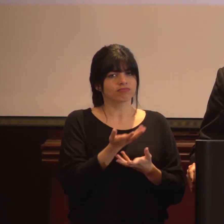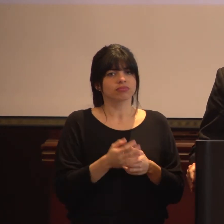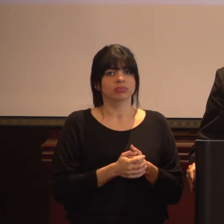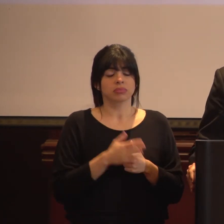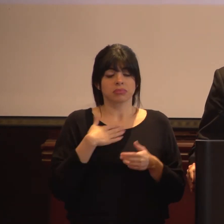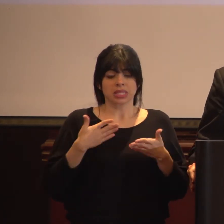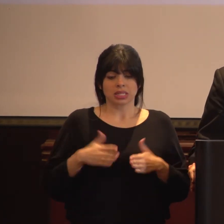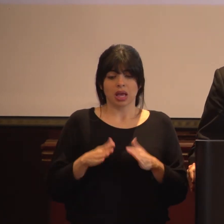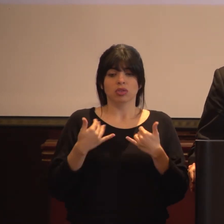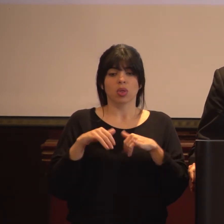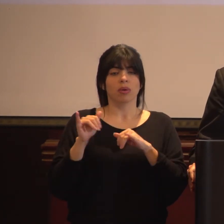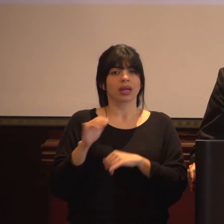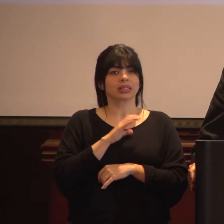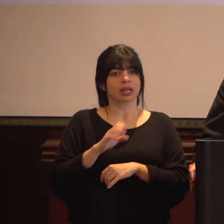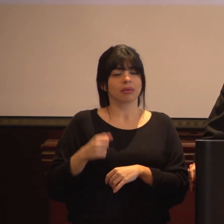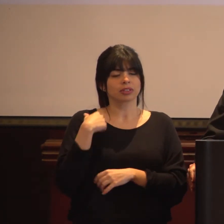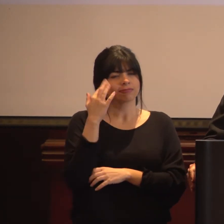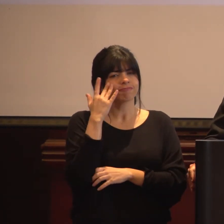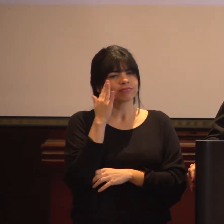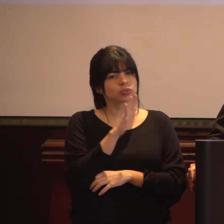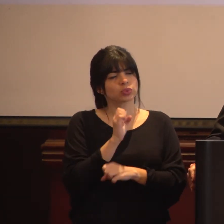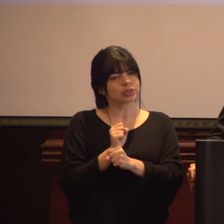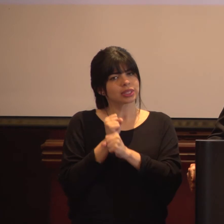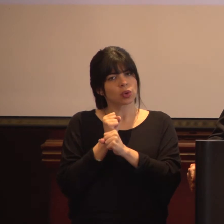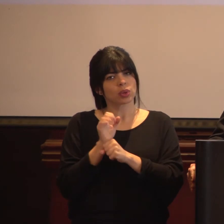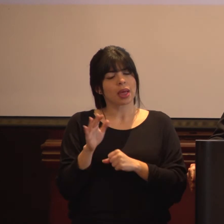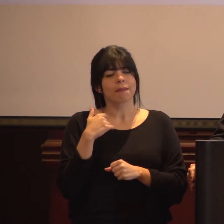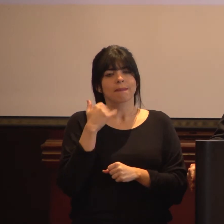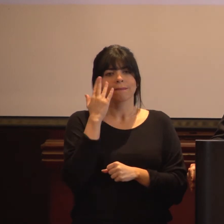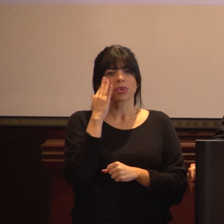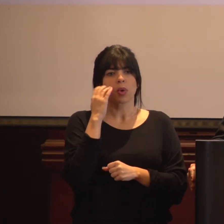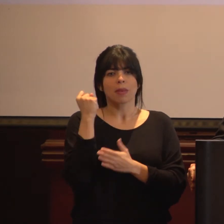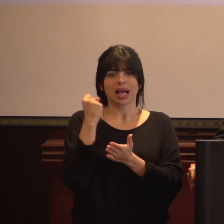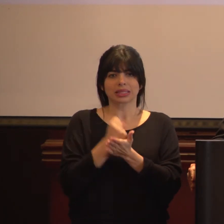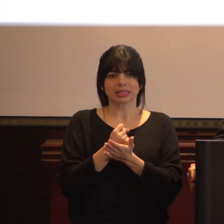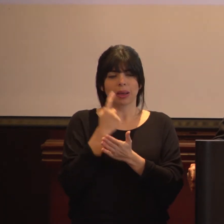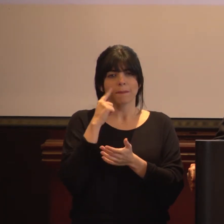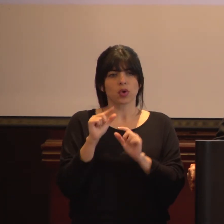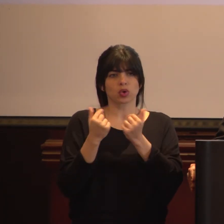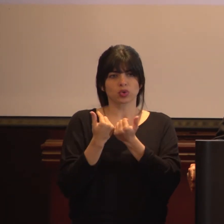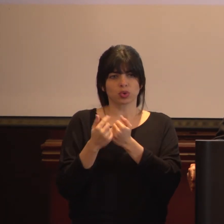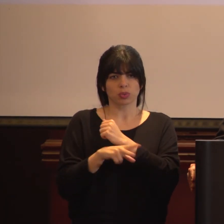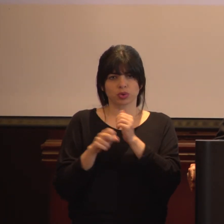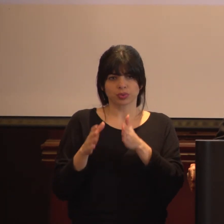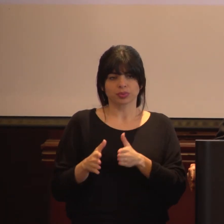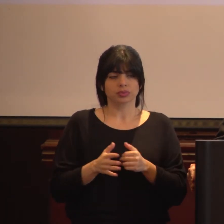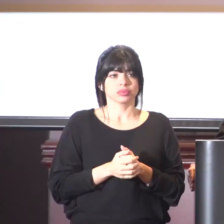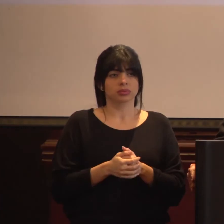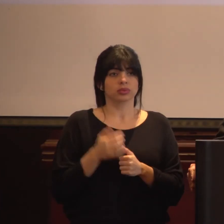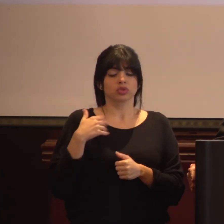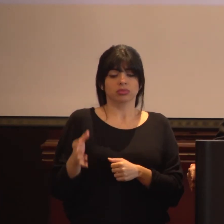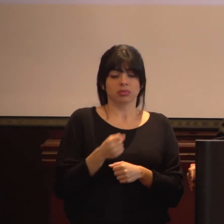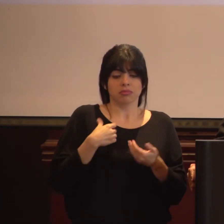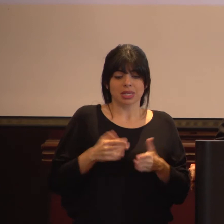mis hijas todavía están en El Salvador y yo me preocupo por su seguridad me preocupa que sean asesinadas por las pandillas me llevé a